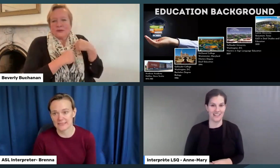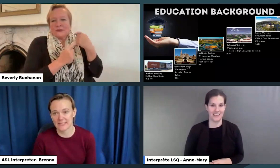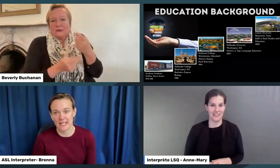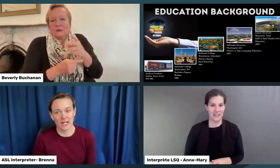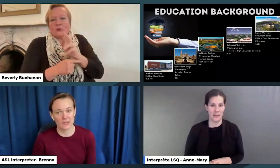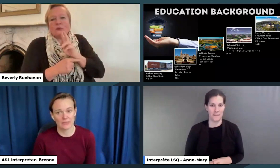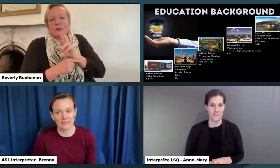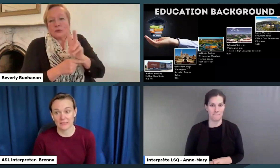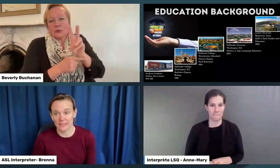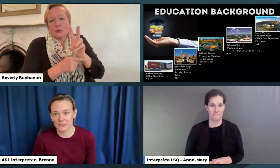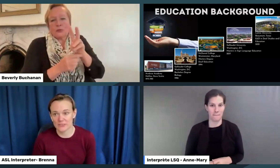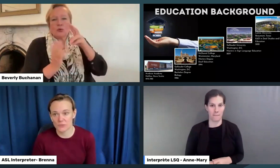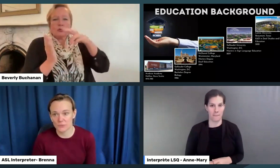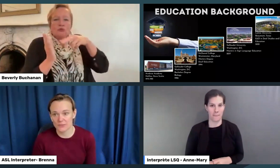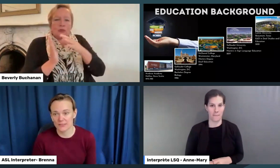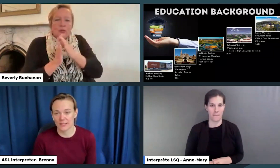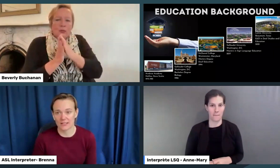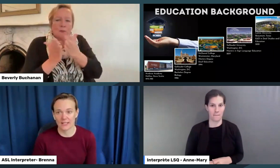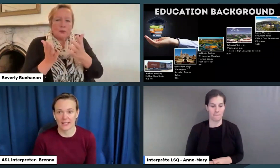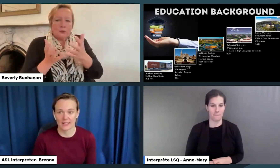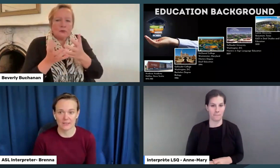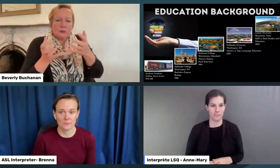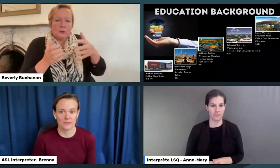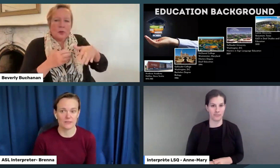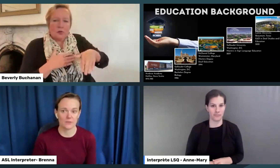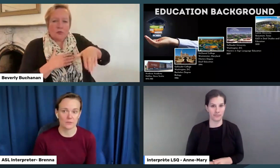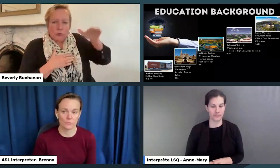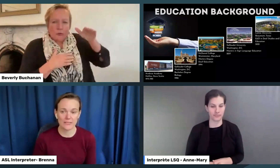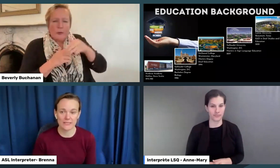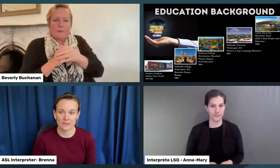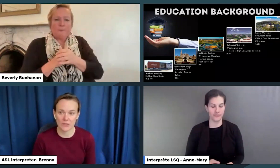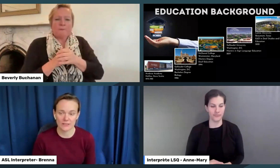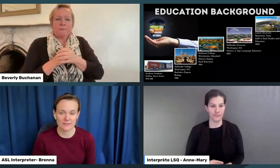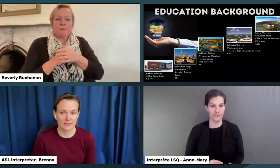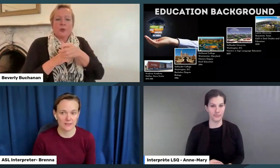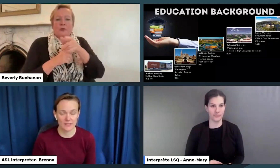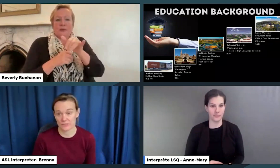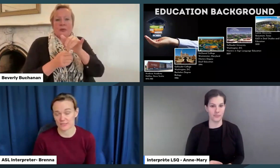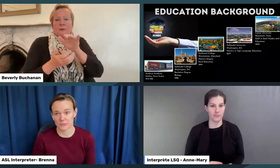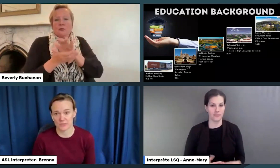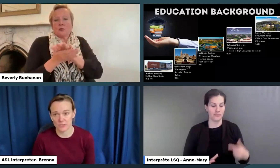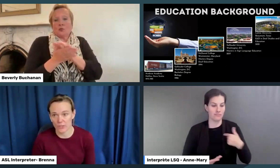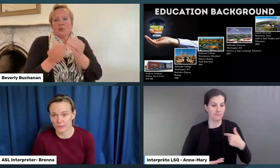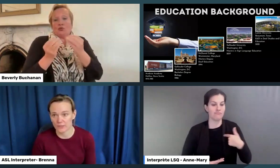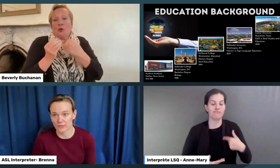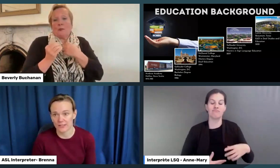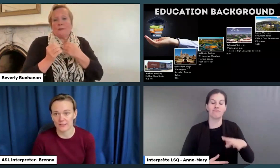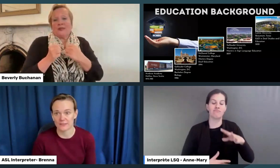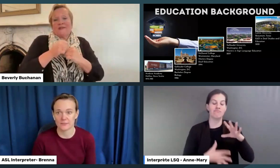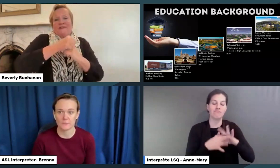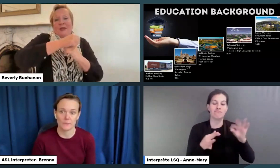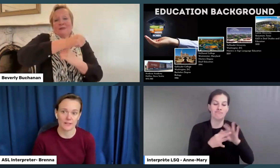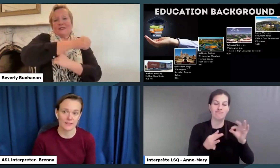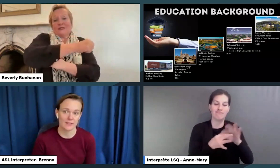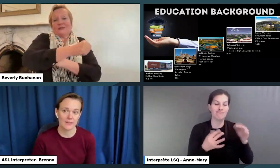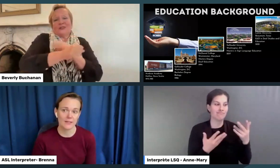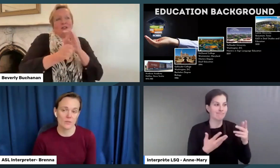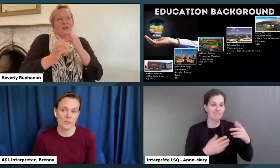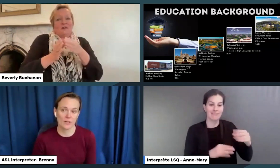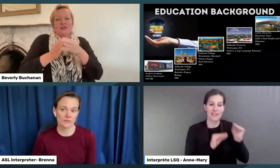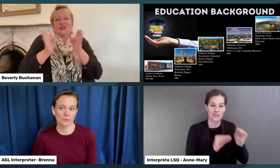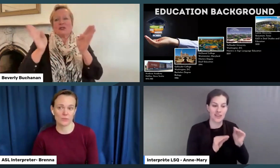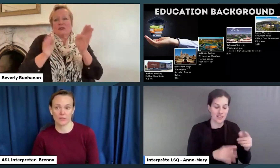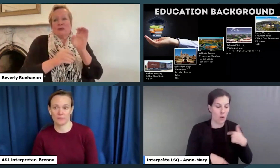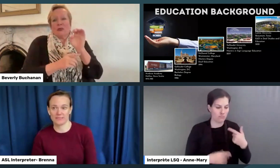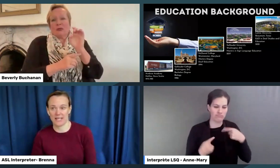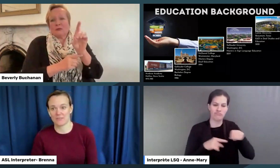beaucoup aimé l'école. J'ai beaucoup lu depuis que je suis toute petite. Et mes parents voulaient